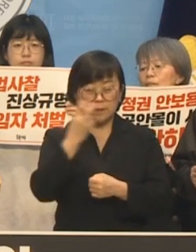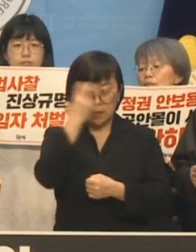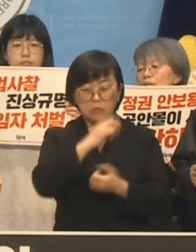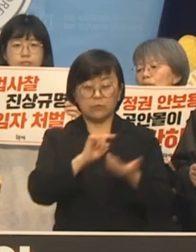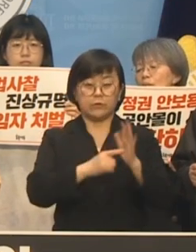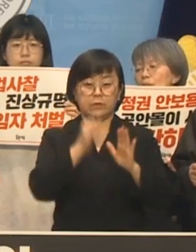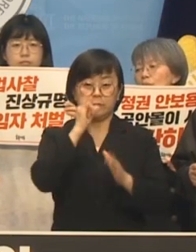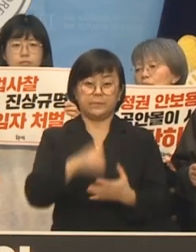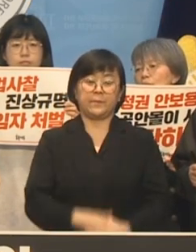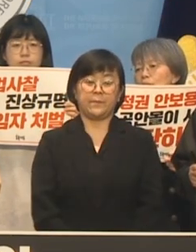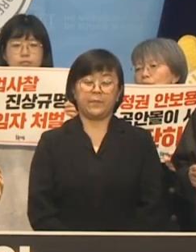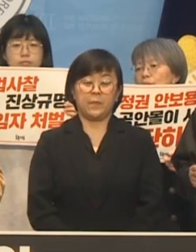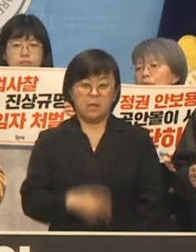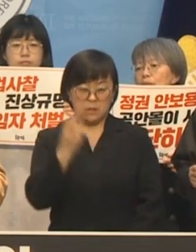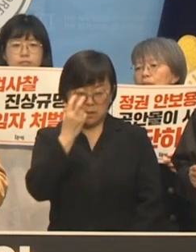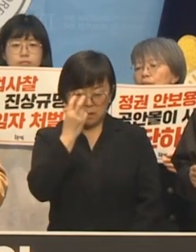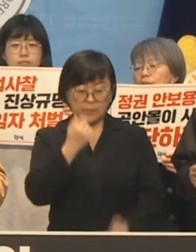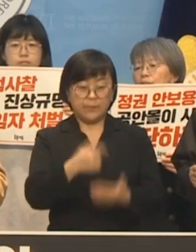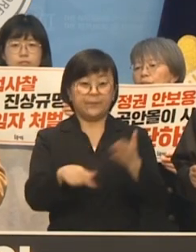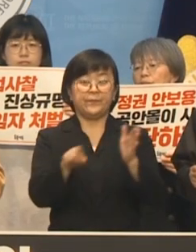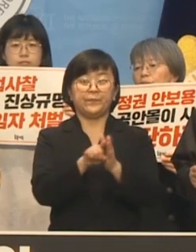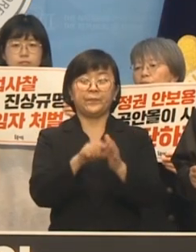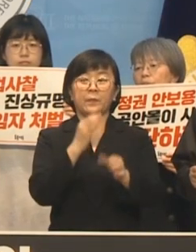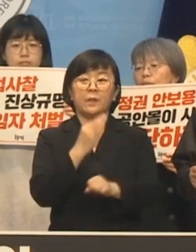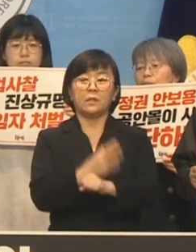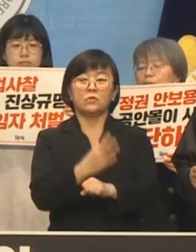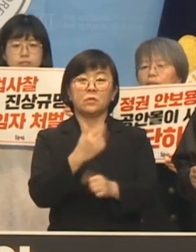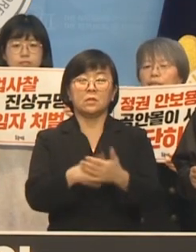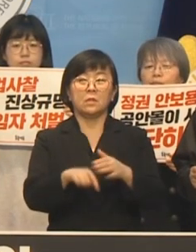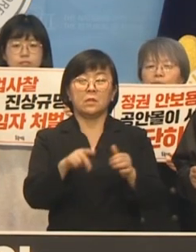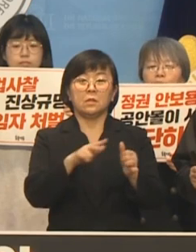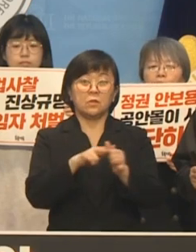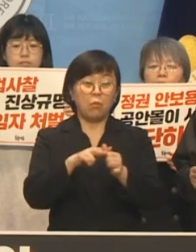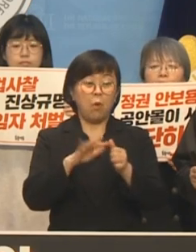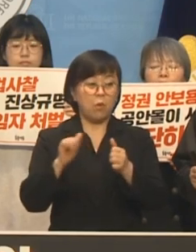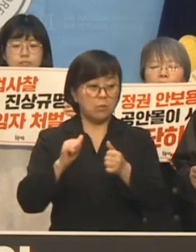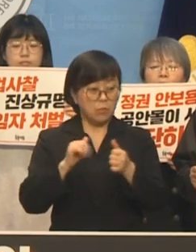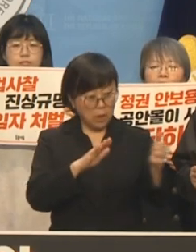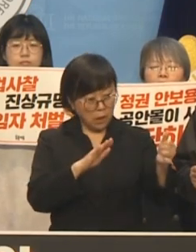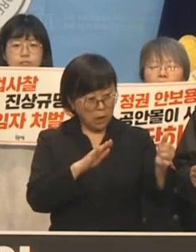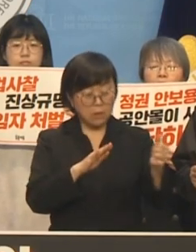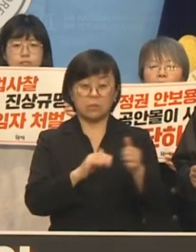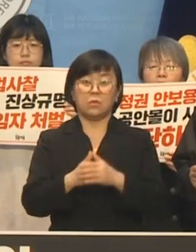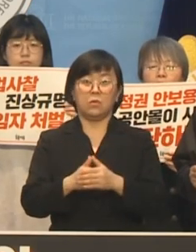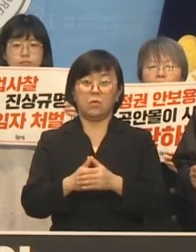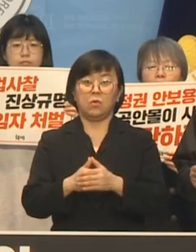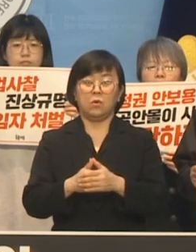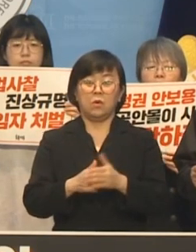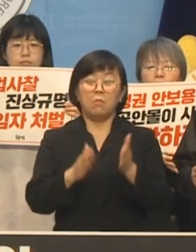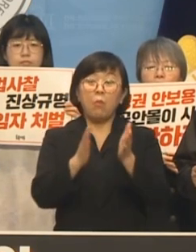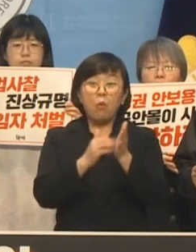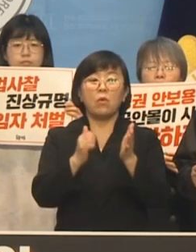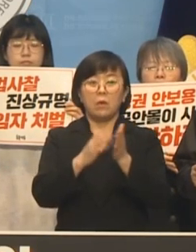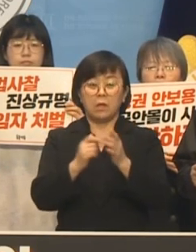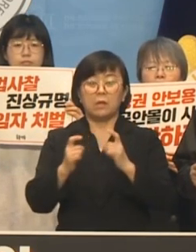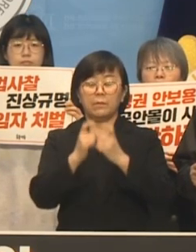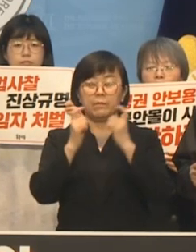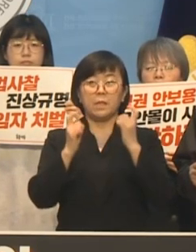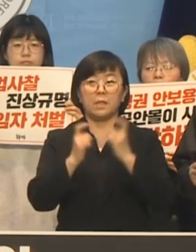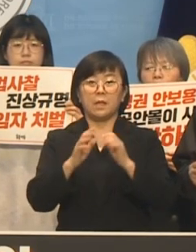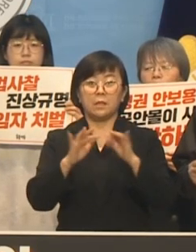드러나고 있습니다. 사찰은 그래서 단순히 정보원을 프락치로 심어서 민간인들의